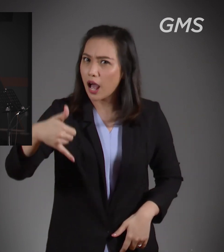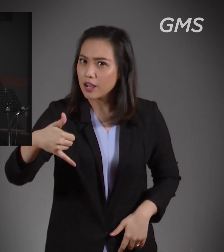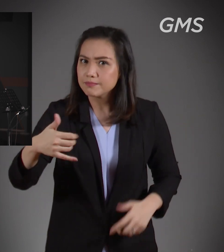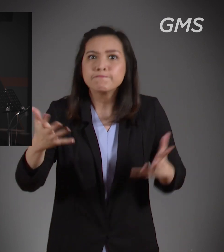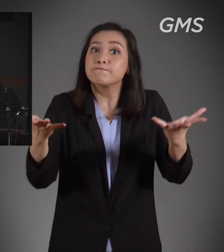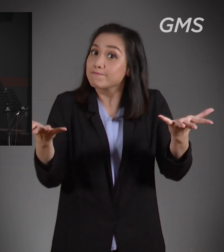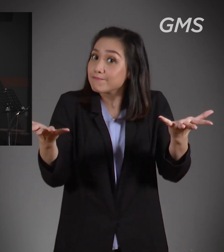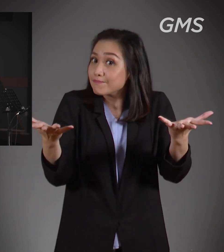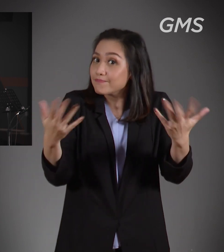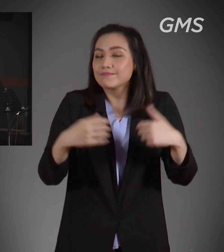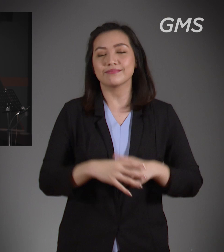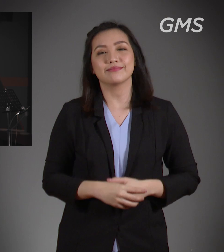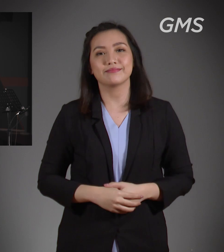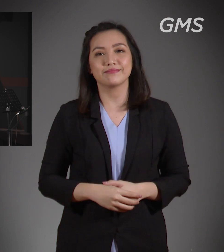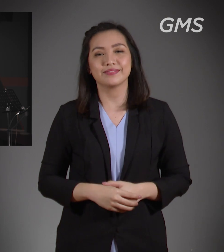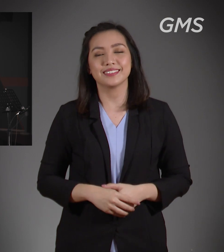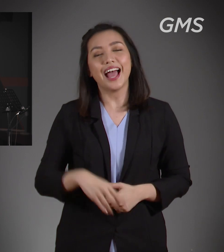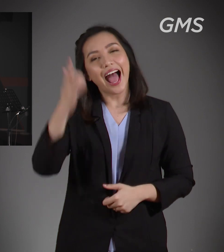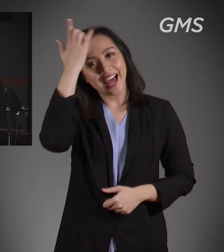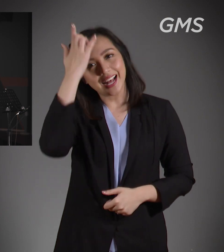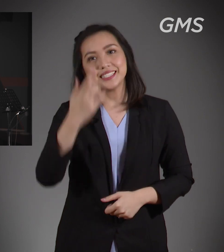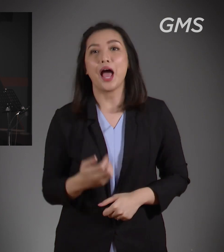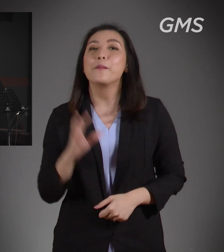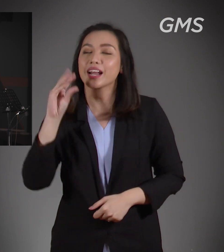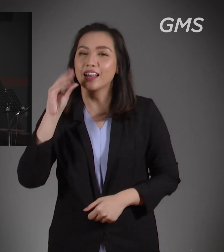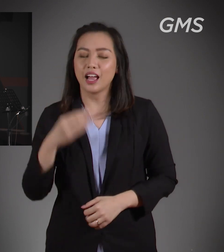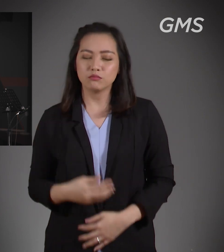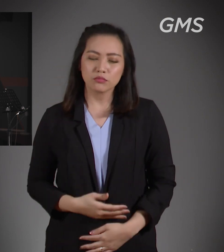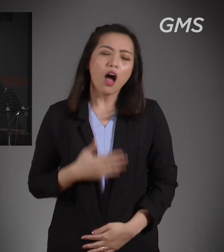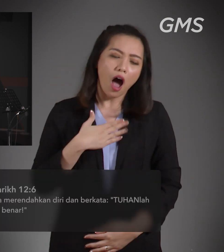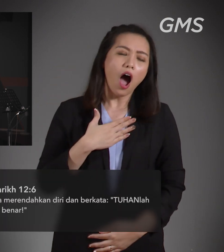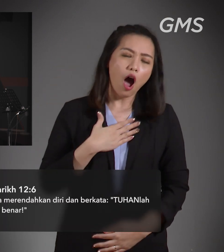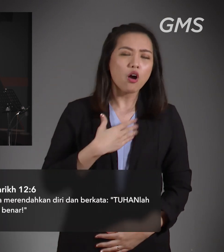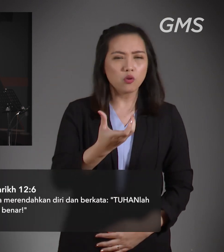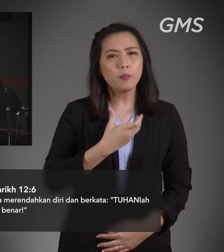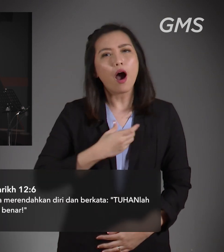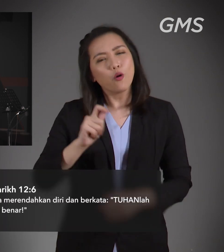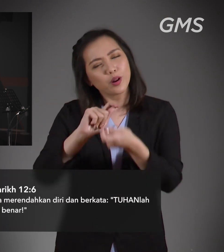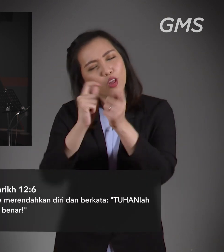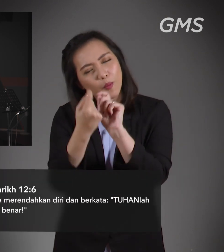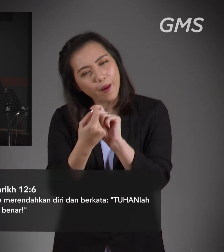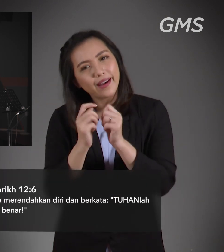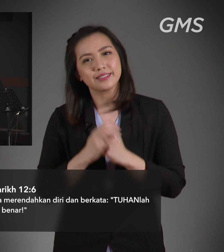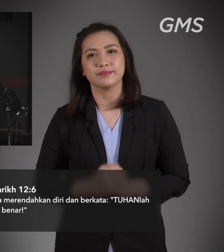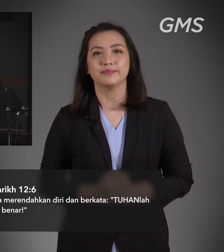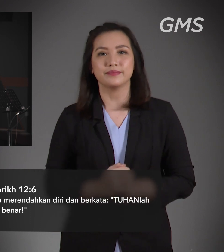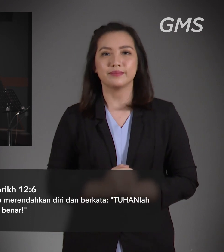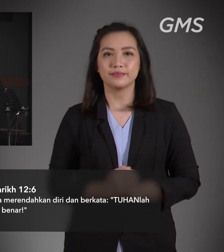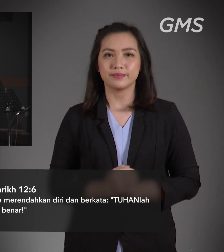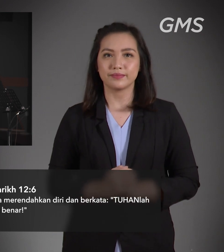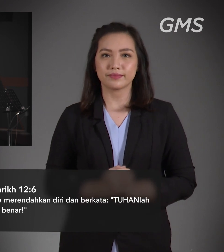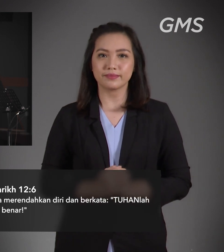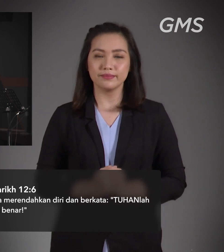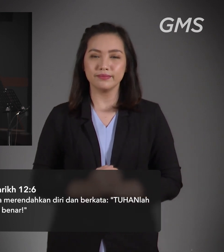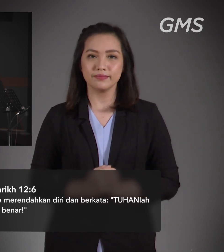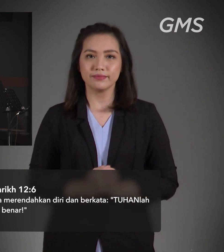Akhirnya Rehabeam berkata, aku bertobat. Pertobatannya, ini kalimatnya. Kita baca lagi ayat 6, maka pemimpin-pemimpin Israel dan raja